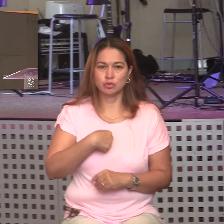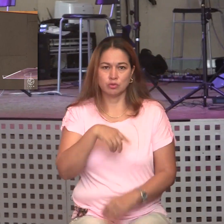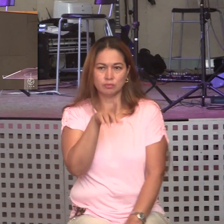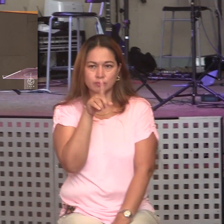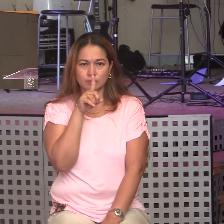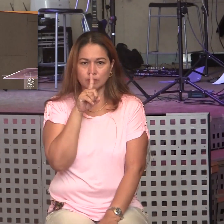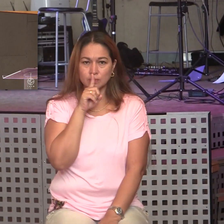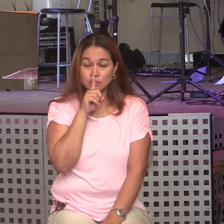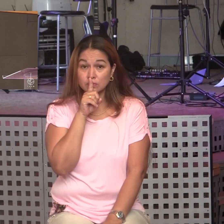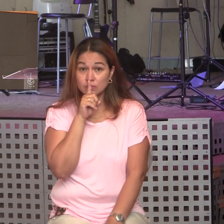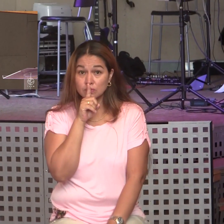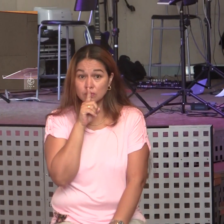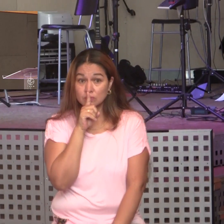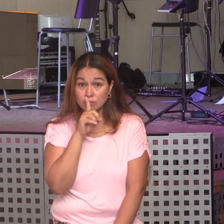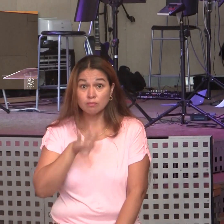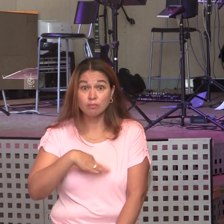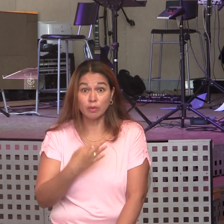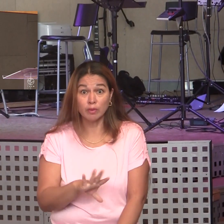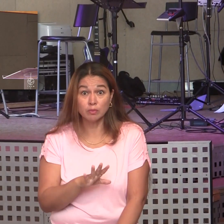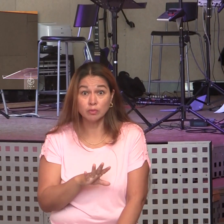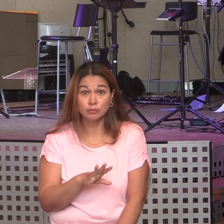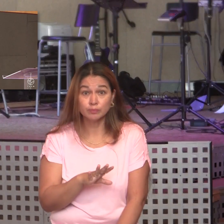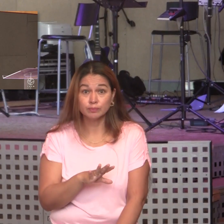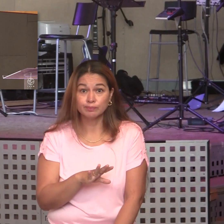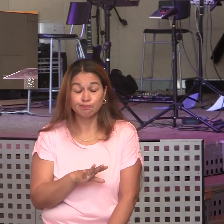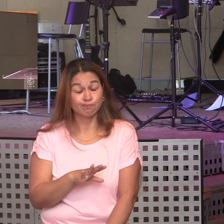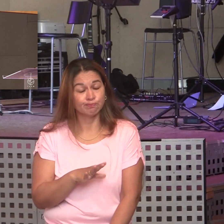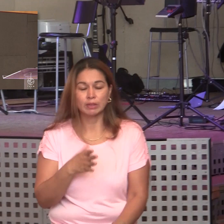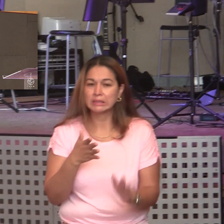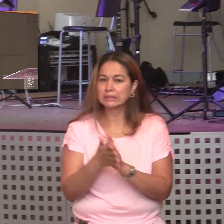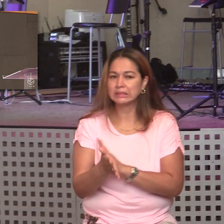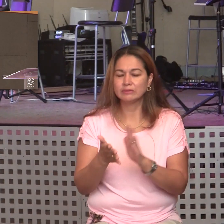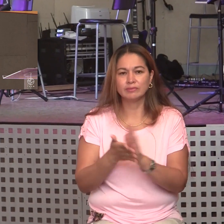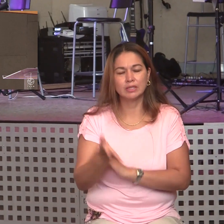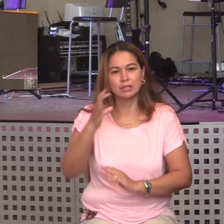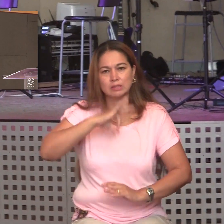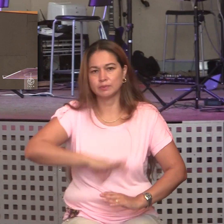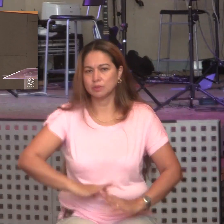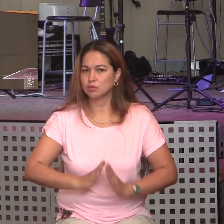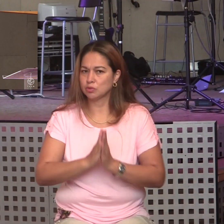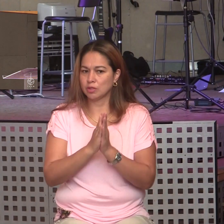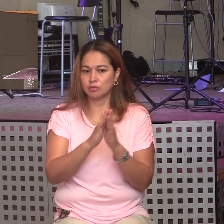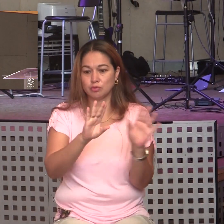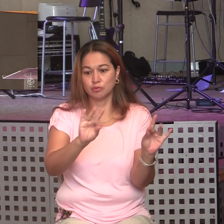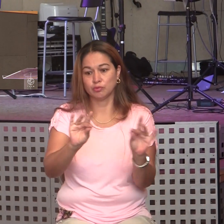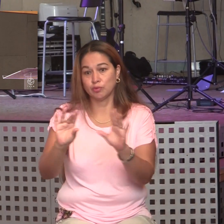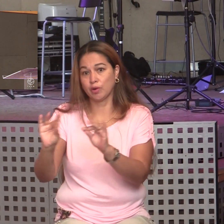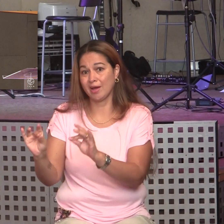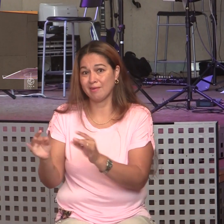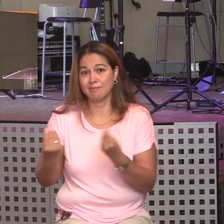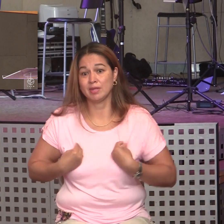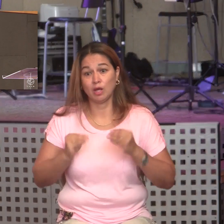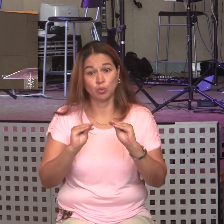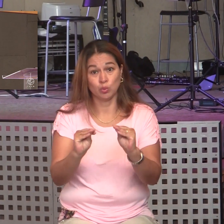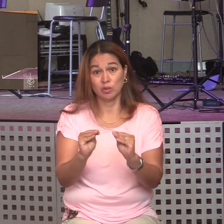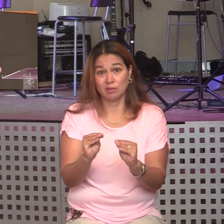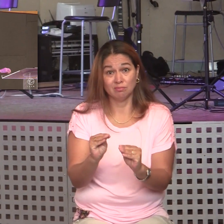callados, es que no estamos dejando que el Espíritu Santo nos mueva.